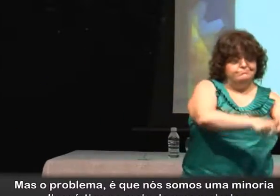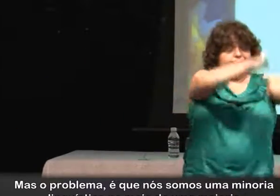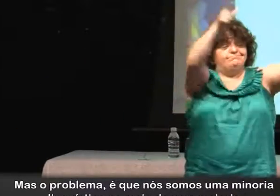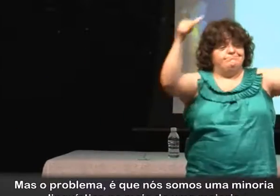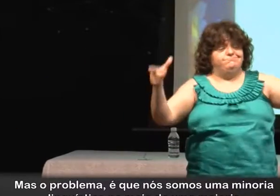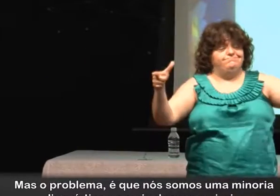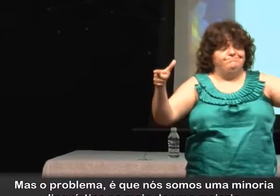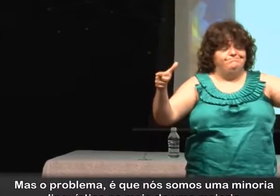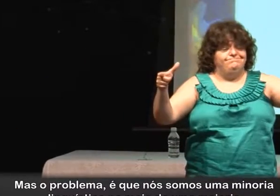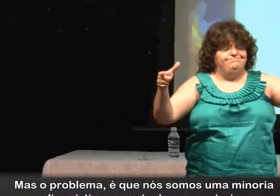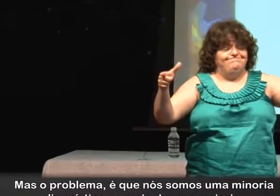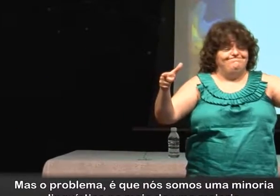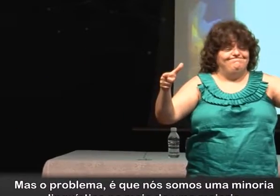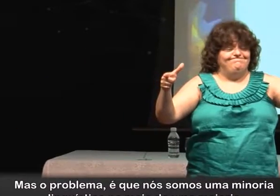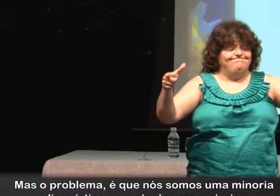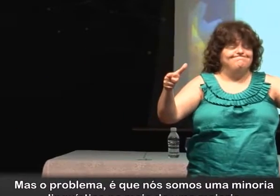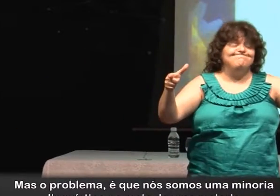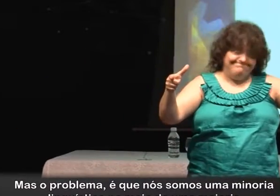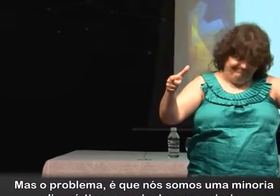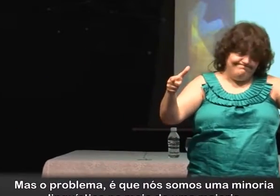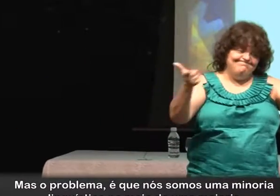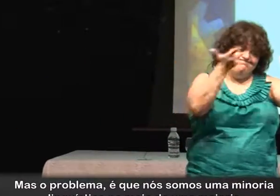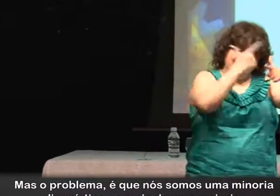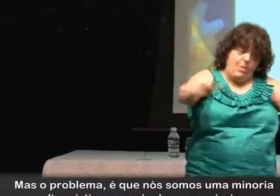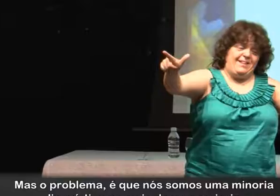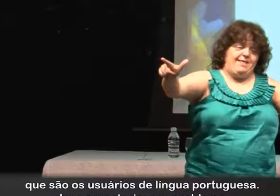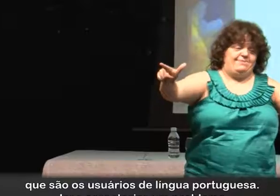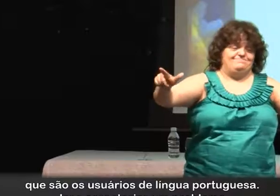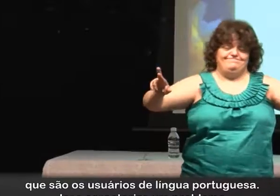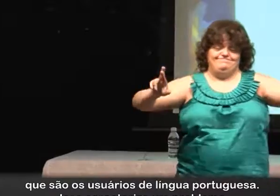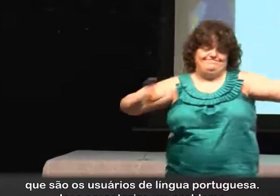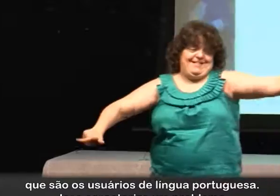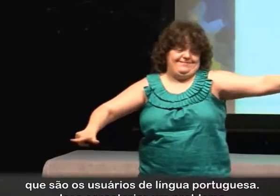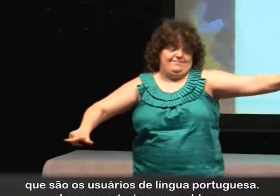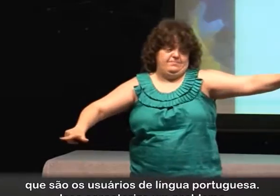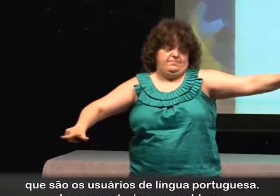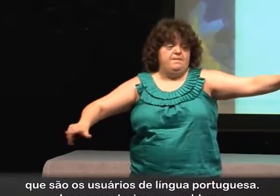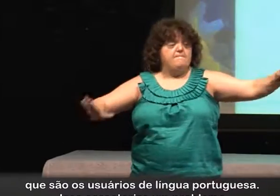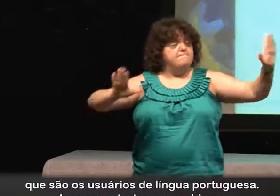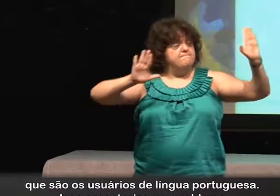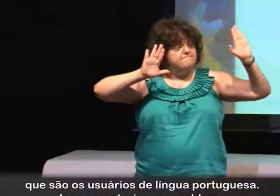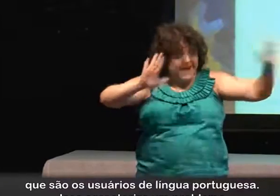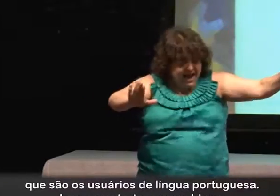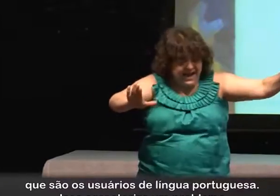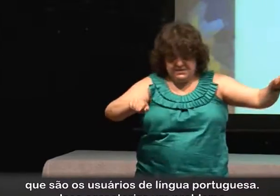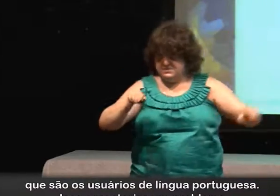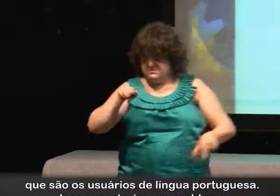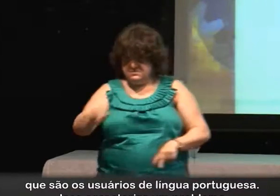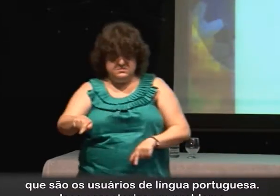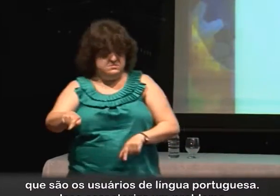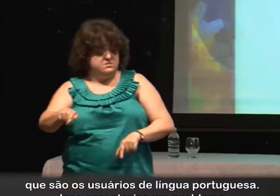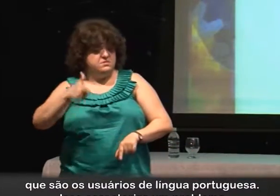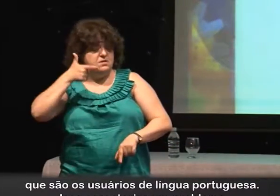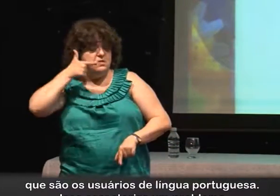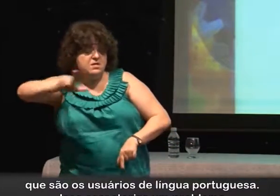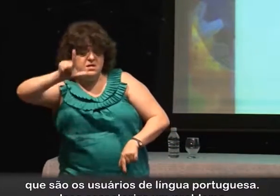minoria linguística no meio de uma maioria, que é a maioria que usa a língua portuguesa. Isso caracteriza um